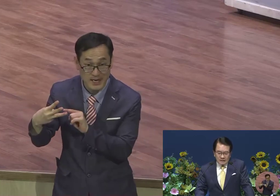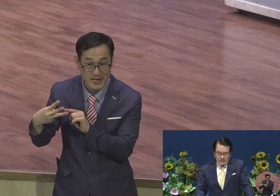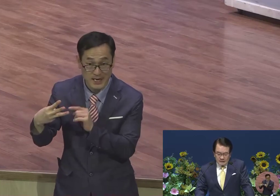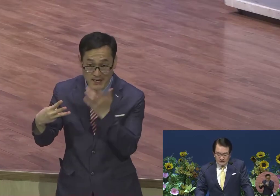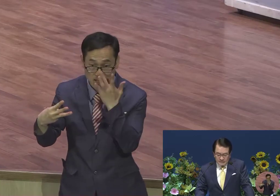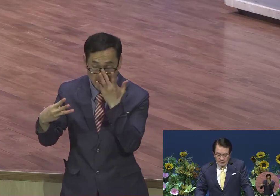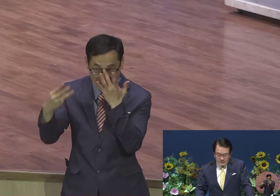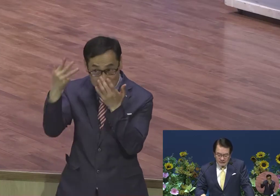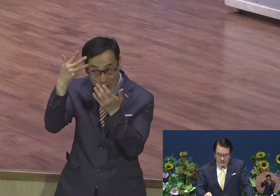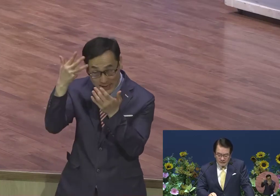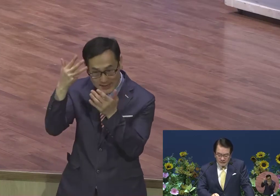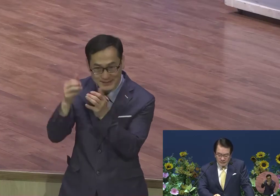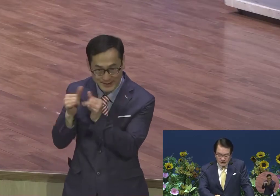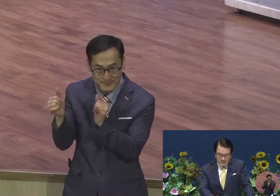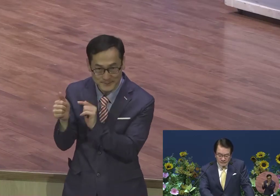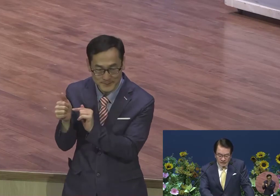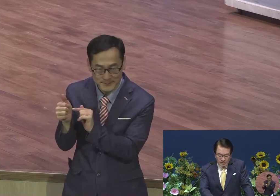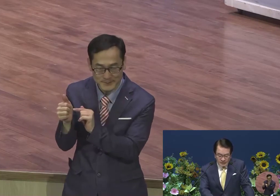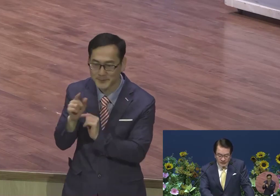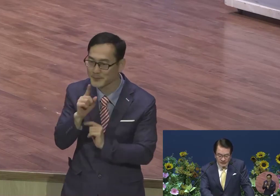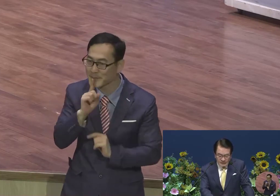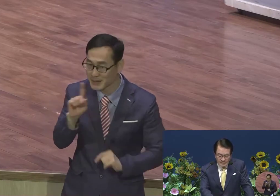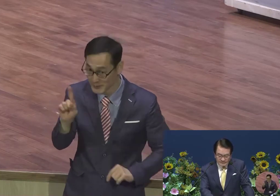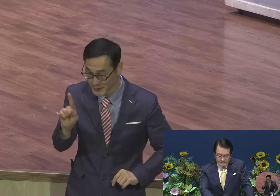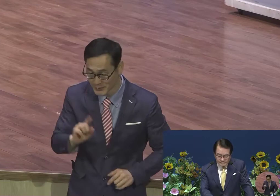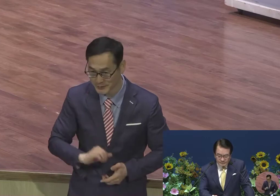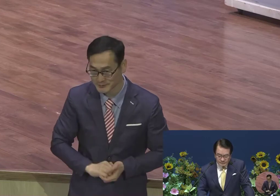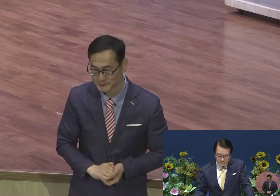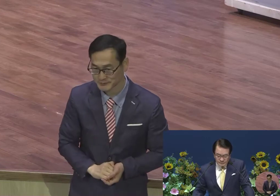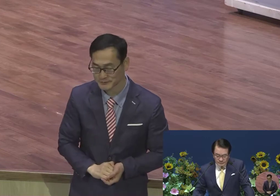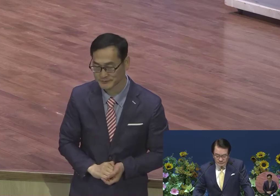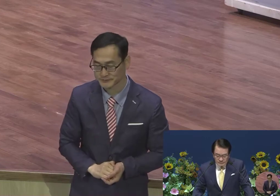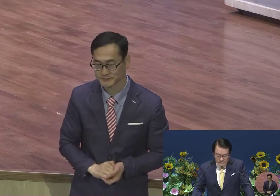학교 간 사람 다 알잖아요 그 사람 그런 말 했어요 뭐라고 말 했냐